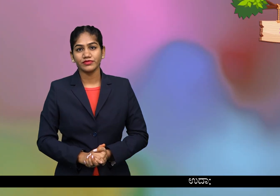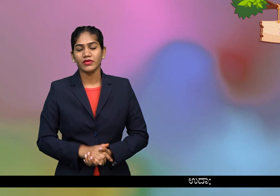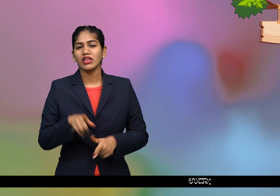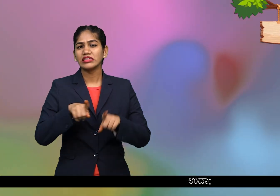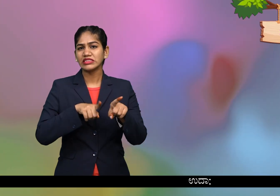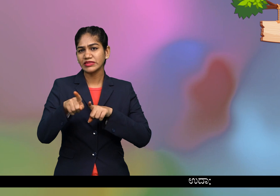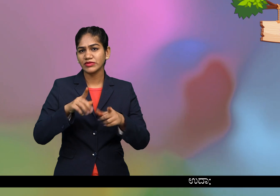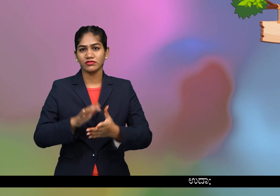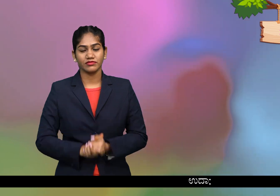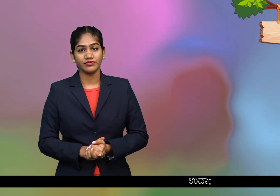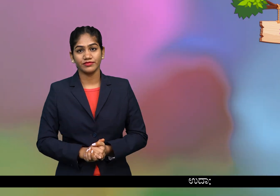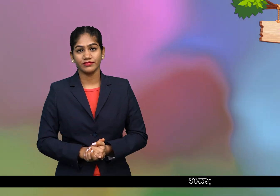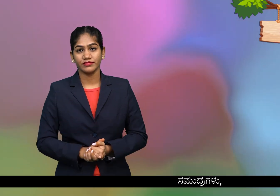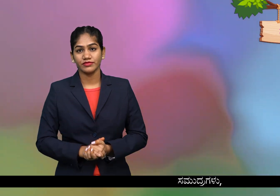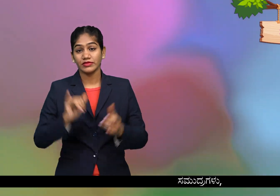ಉದಾಹರಣೆಗೆ